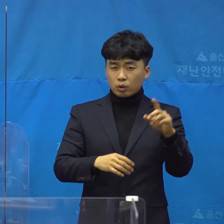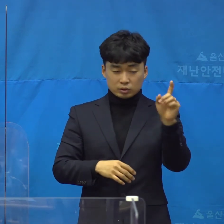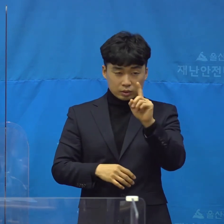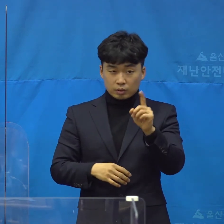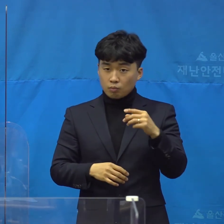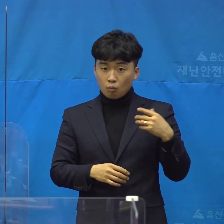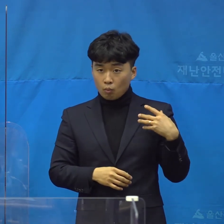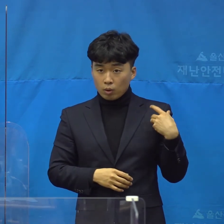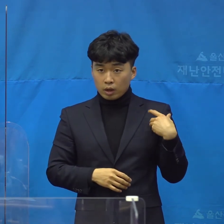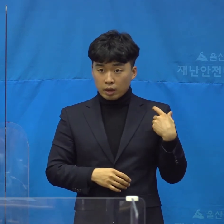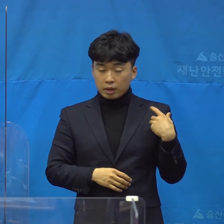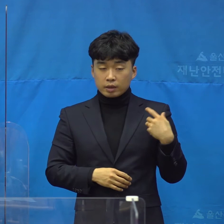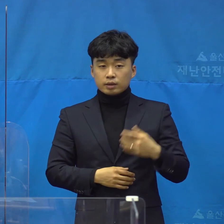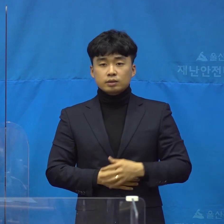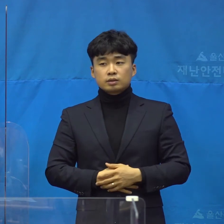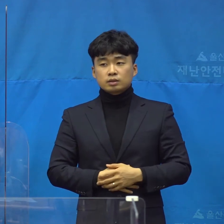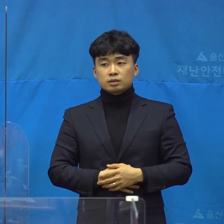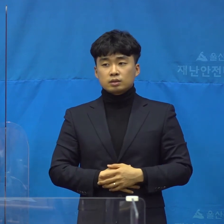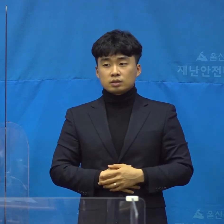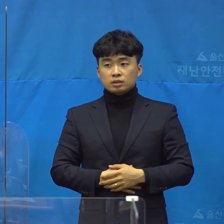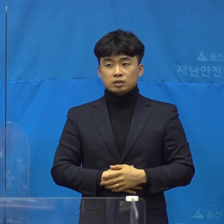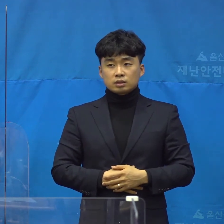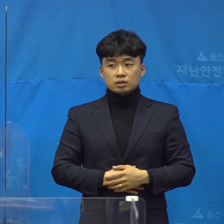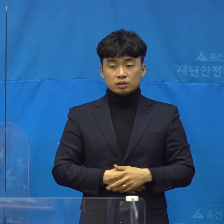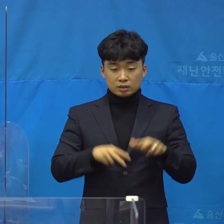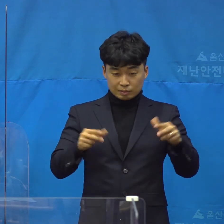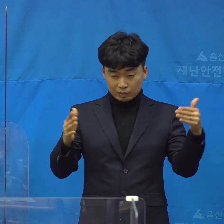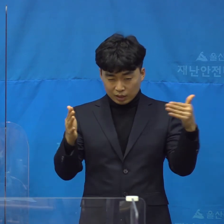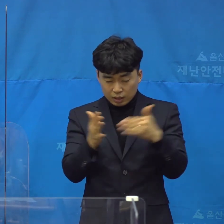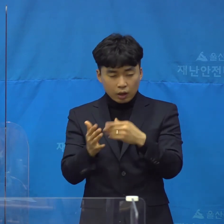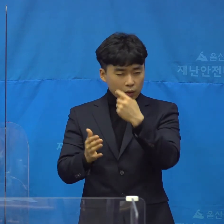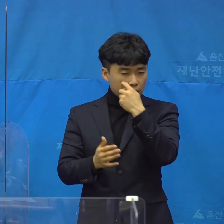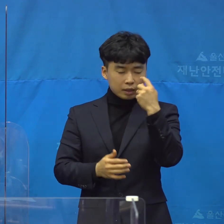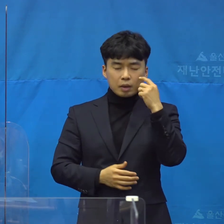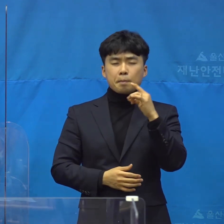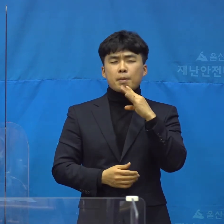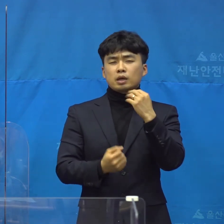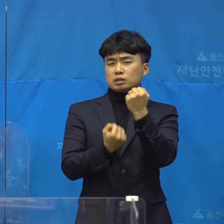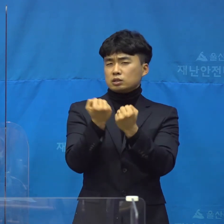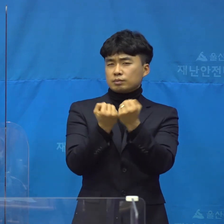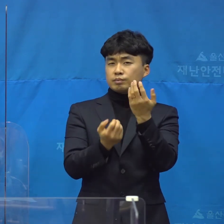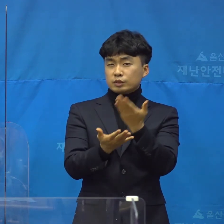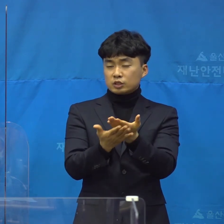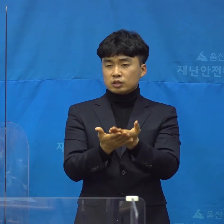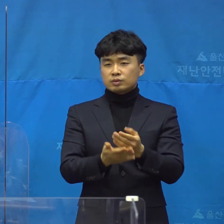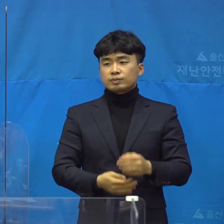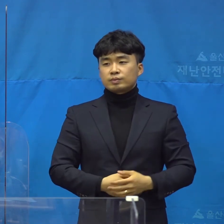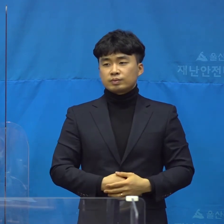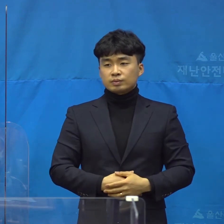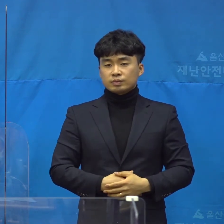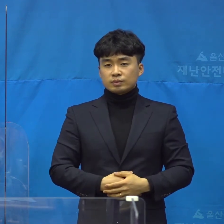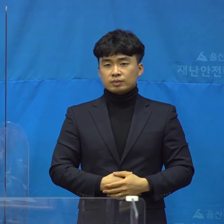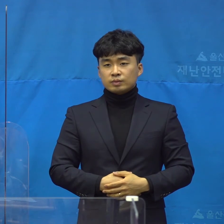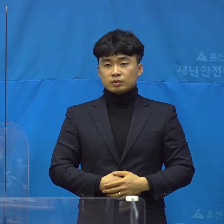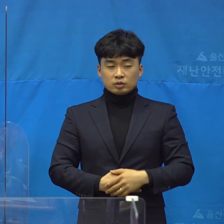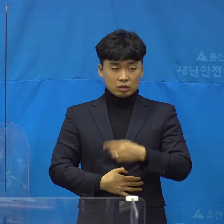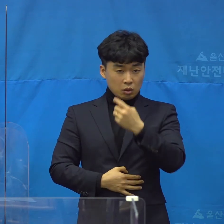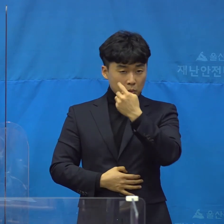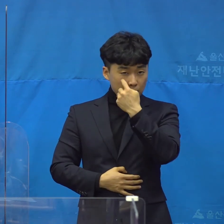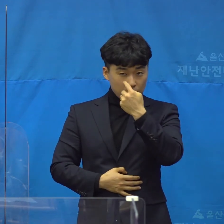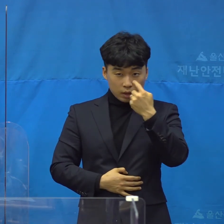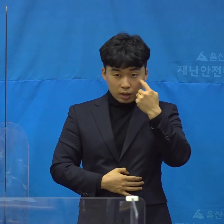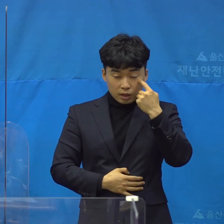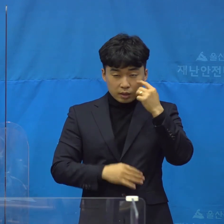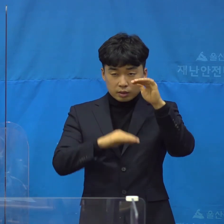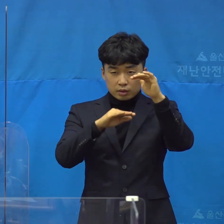그런 것조차도 기본적인 것조차 뭐 지금 확인된 건가요? 지금까지 확인된 것만이라도 정보를 우선 이제